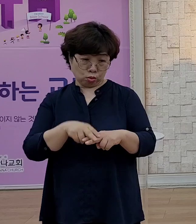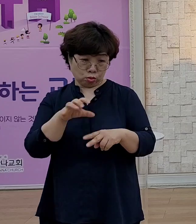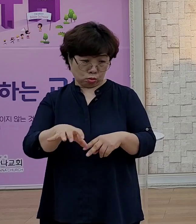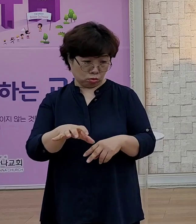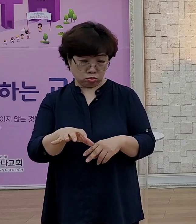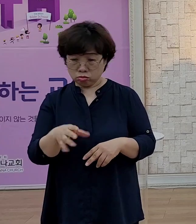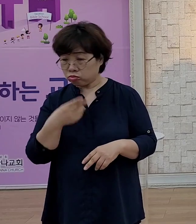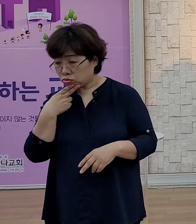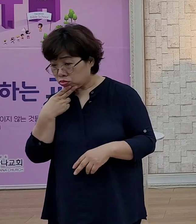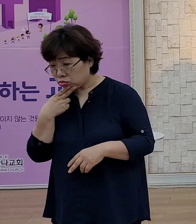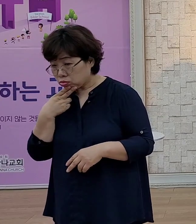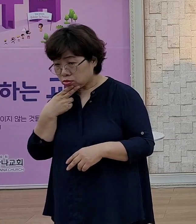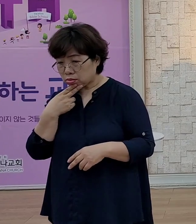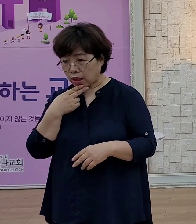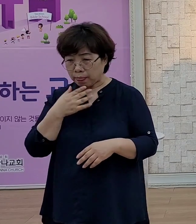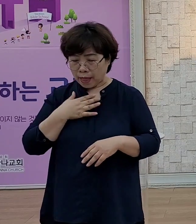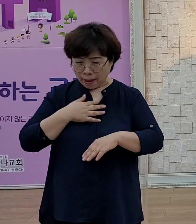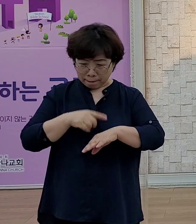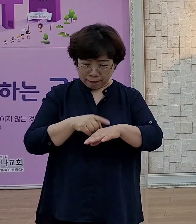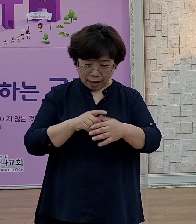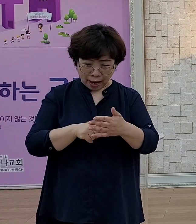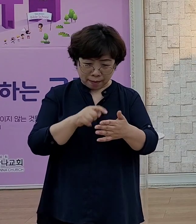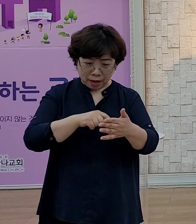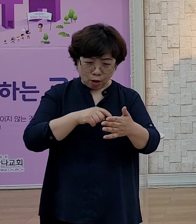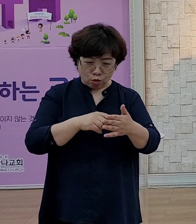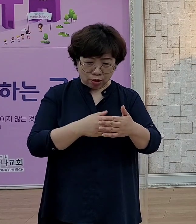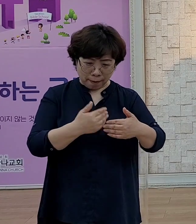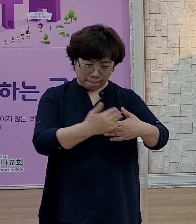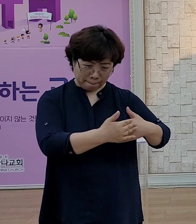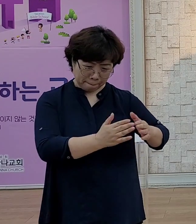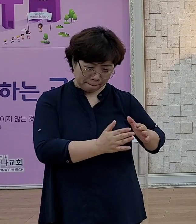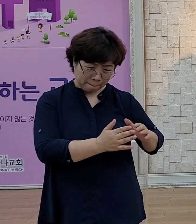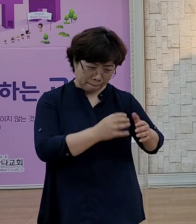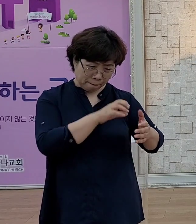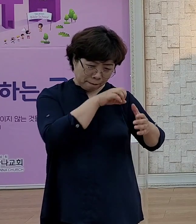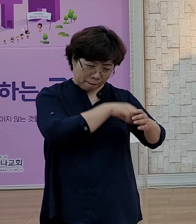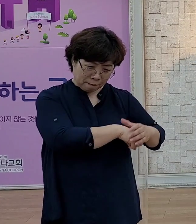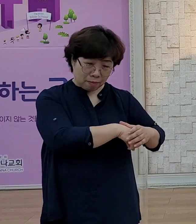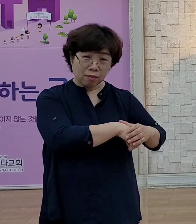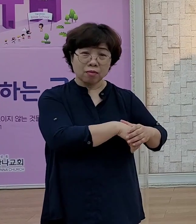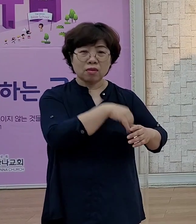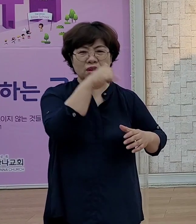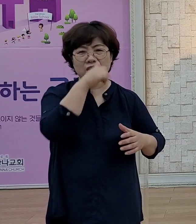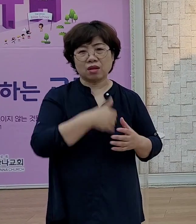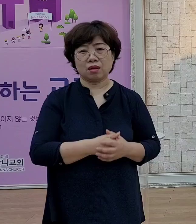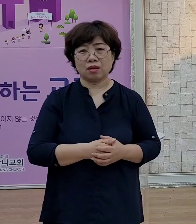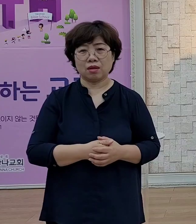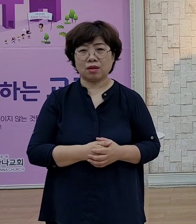마음속 골방에 계시다니. 이게 문제예요.